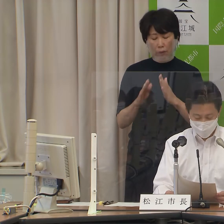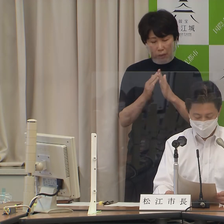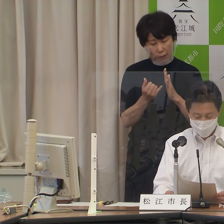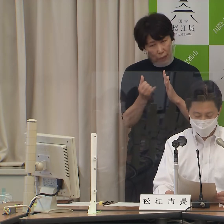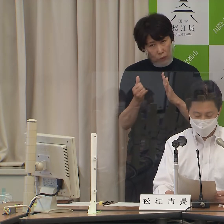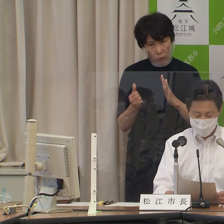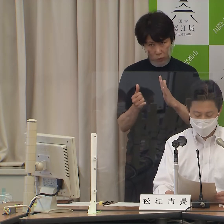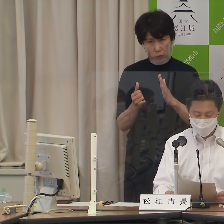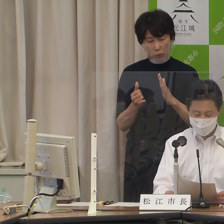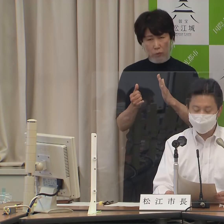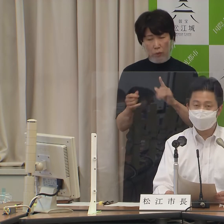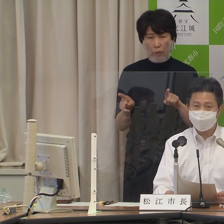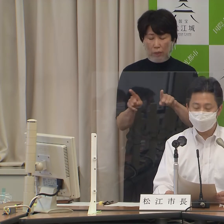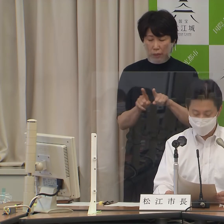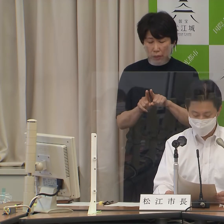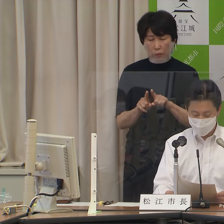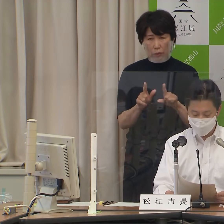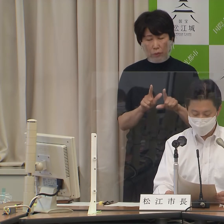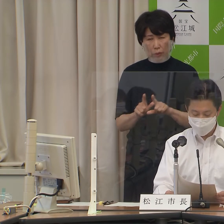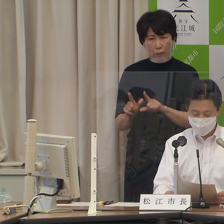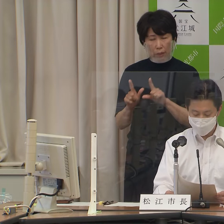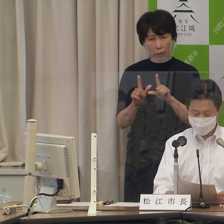ご家族など、同居されている方が